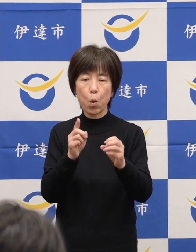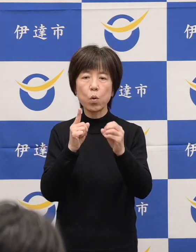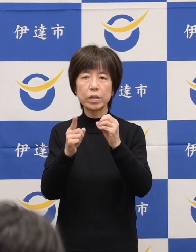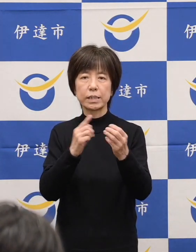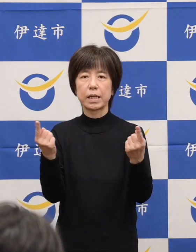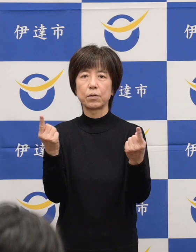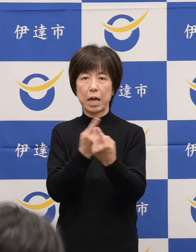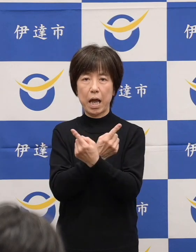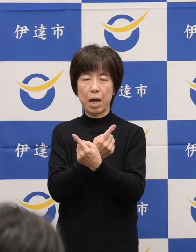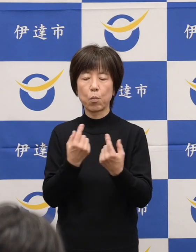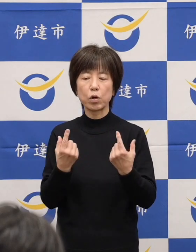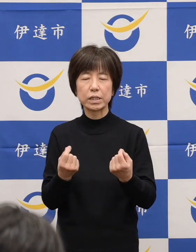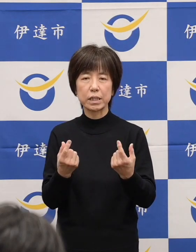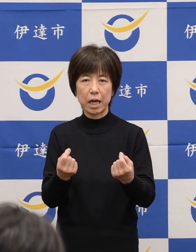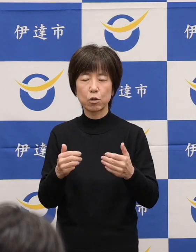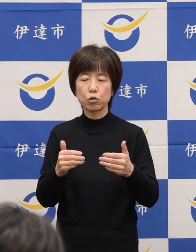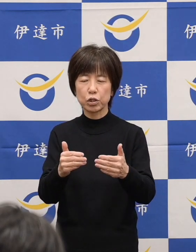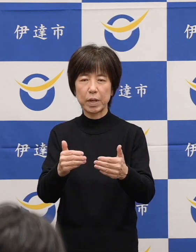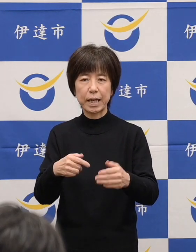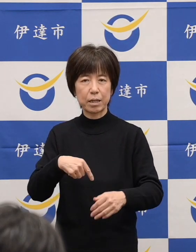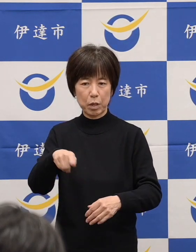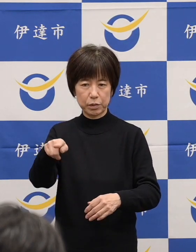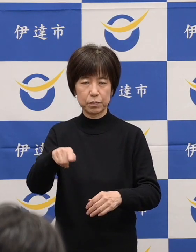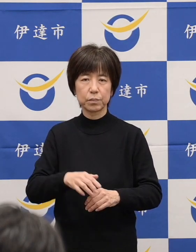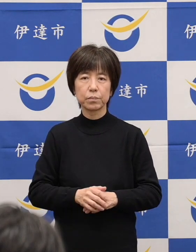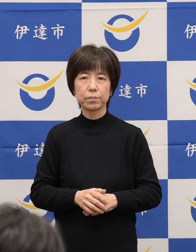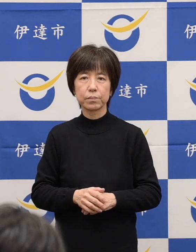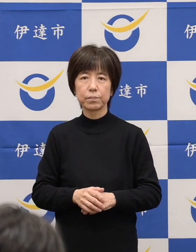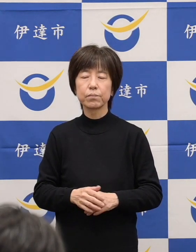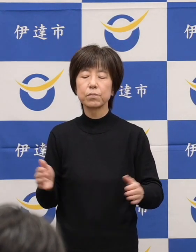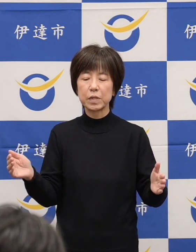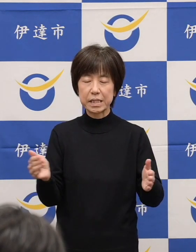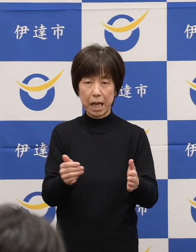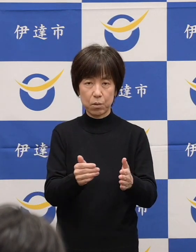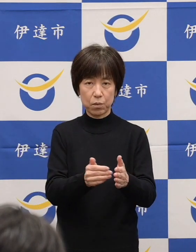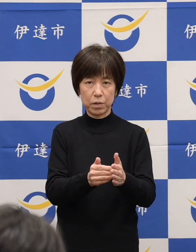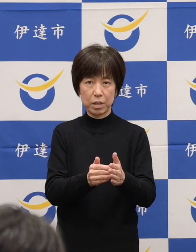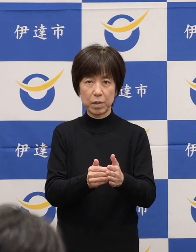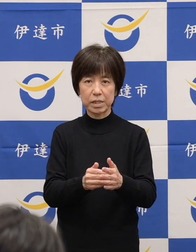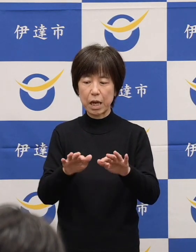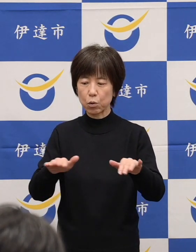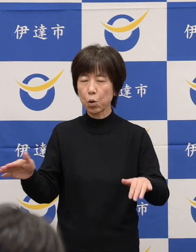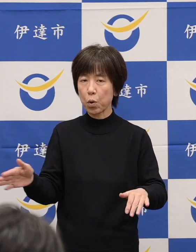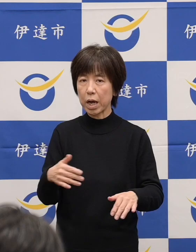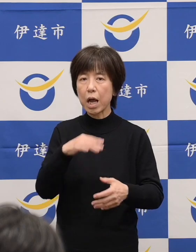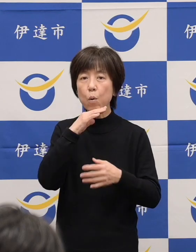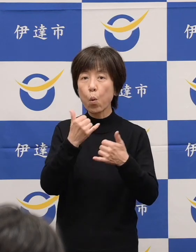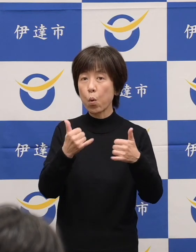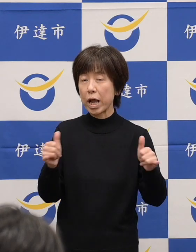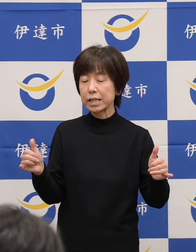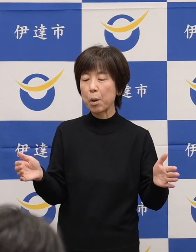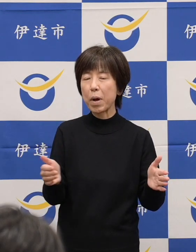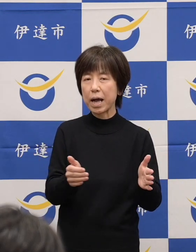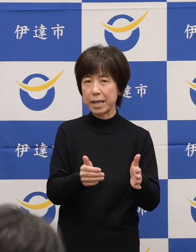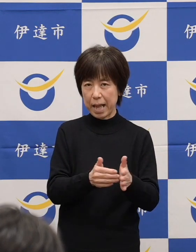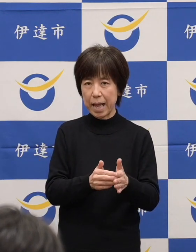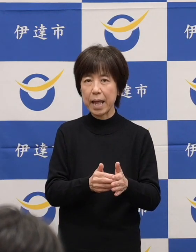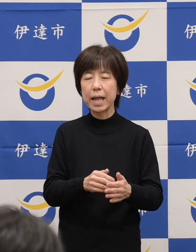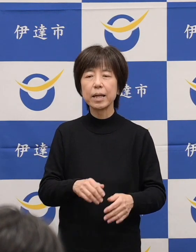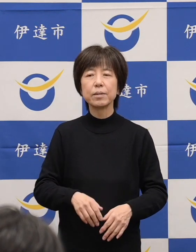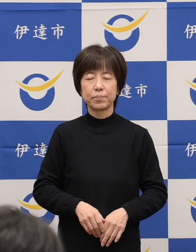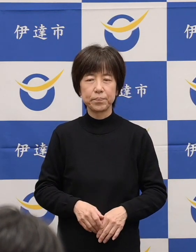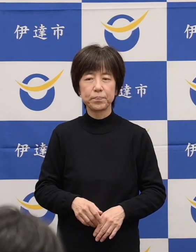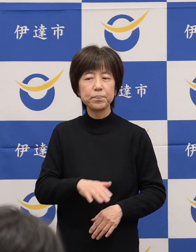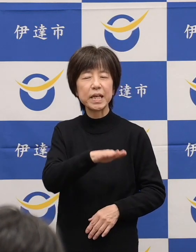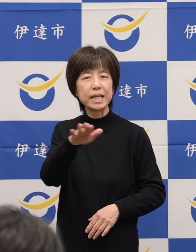もしっかり進めてまいって考えています。最後になりますけども、子どもから高齢者まで住みよい、そ